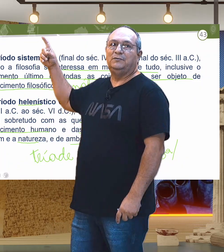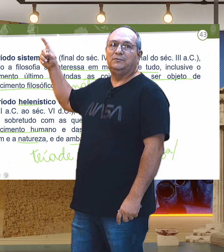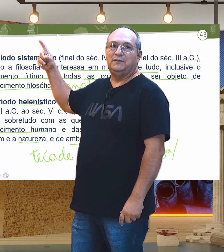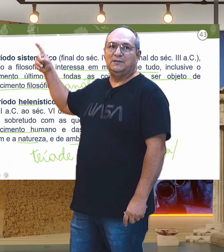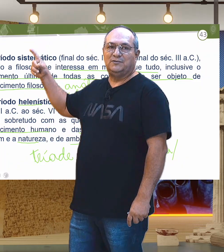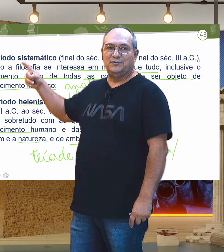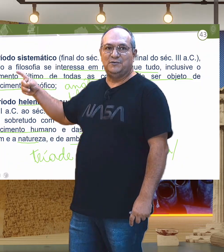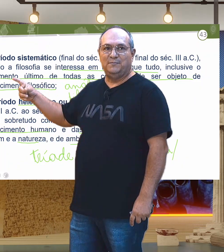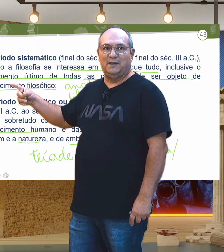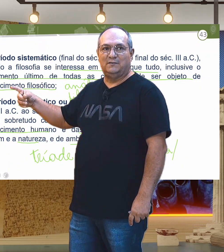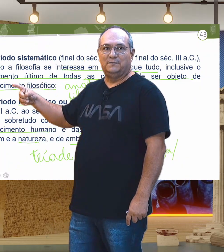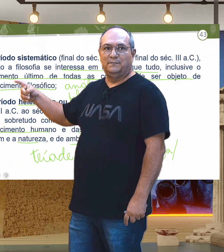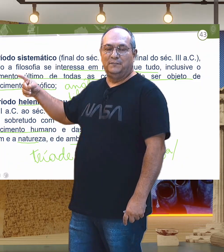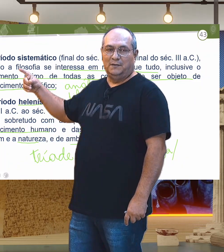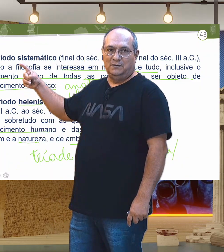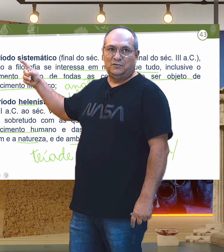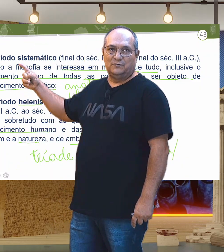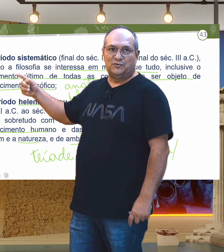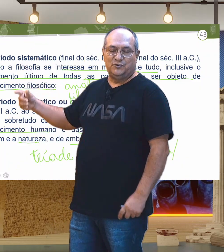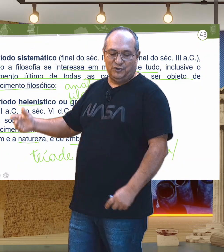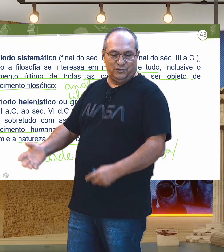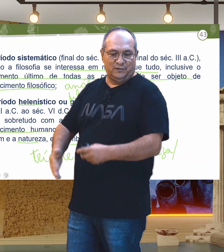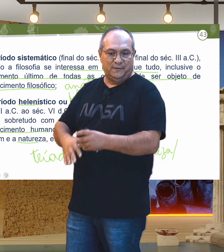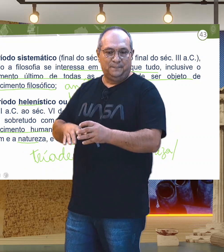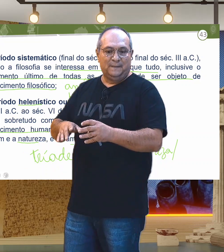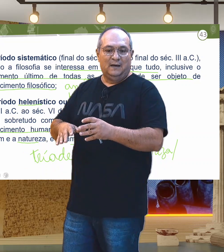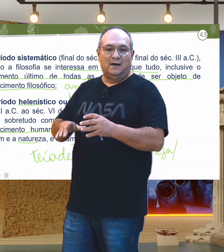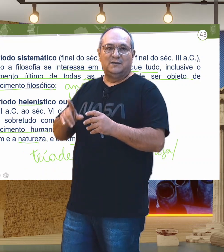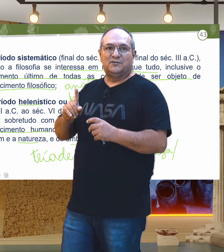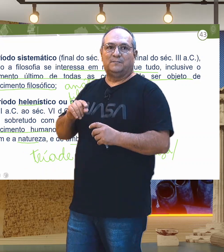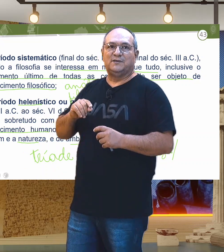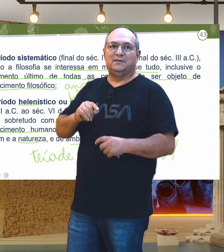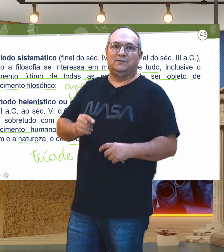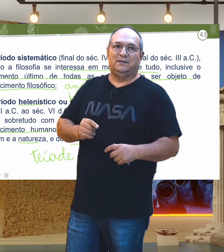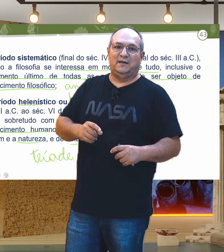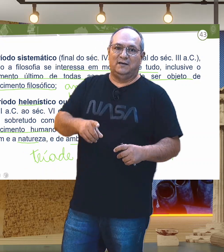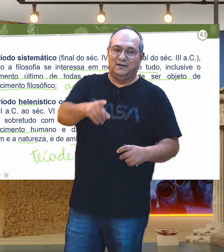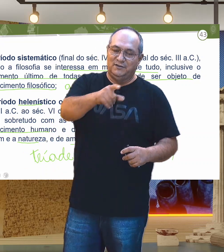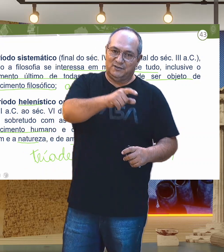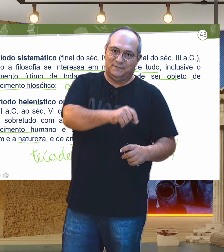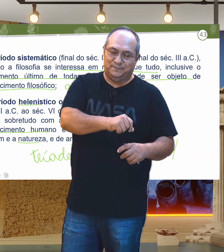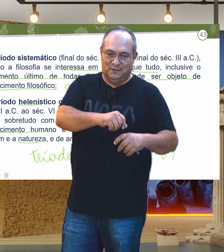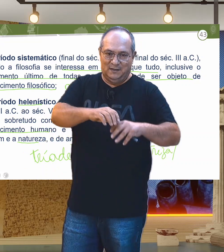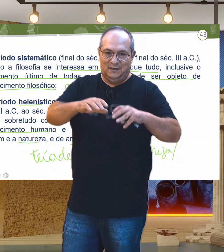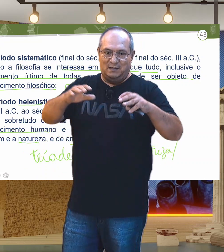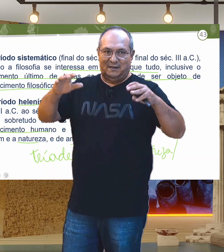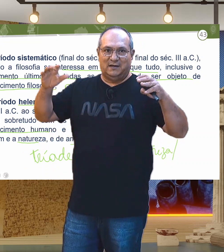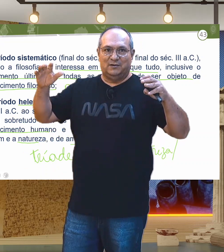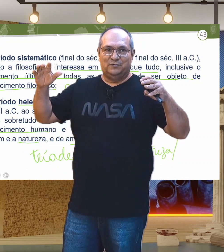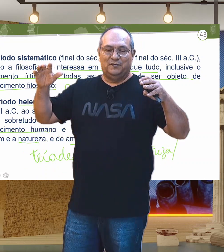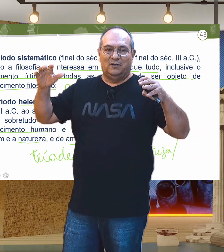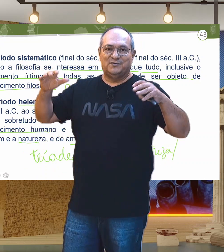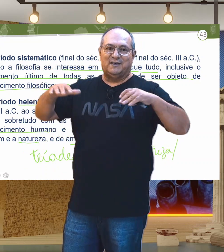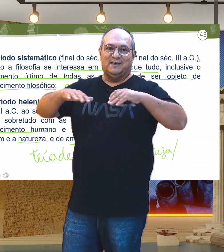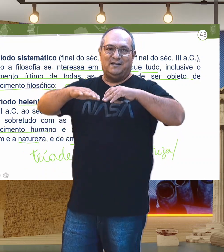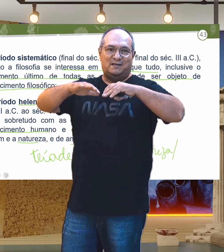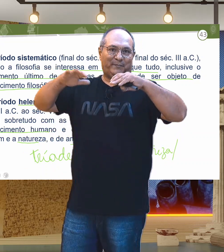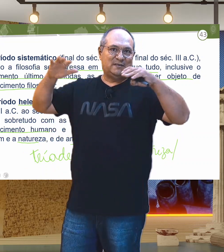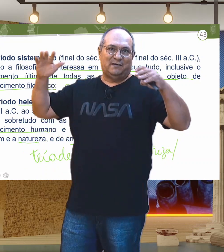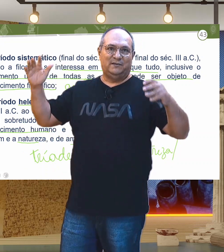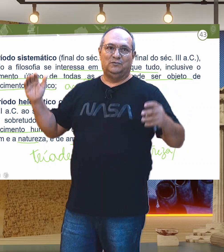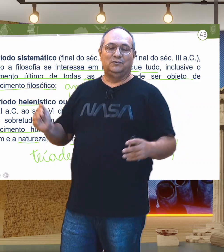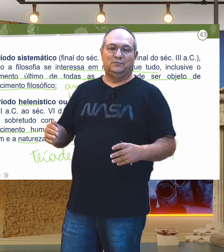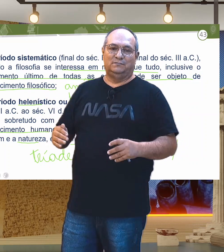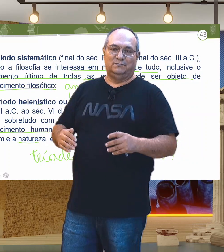uma estrutura de surgimento, de como surgiu, né? Antes, só para vocês terem uma ideia, antes... o filósofo era aquele